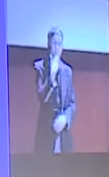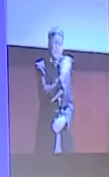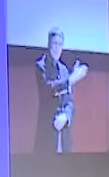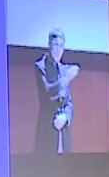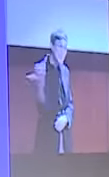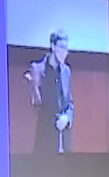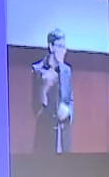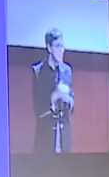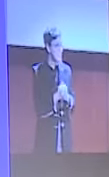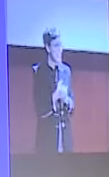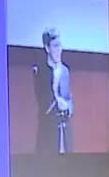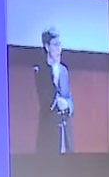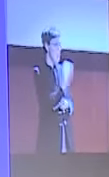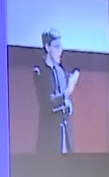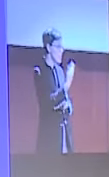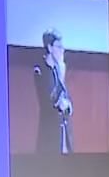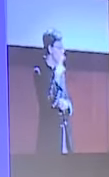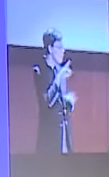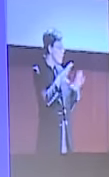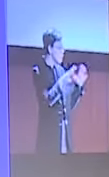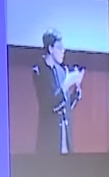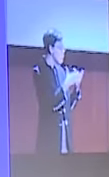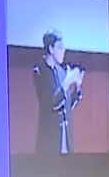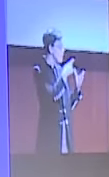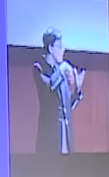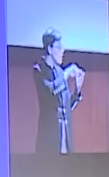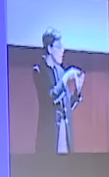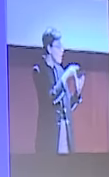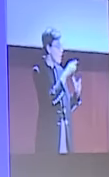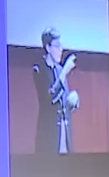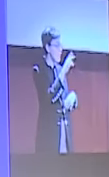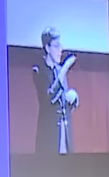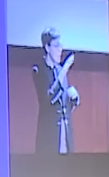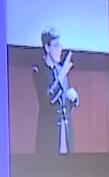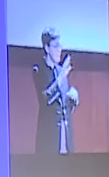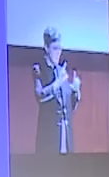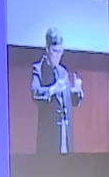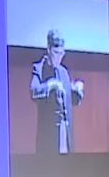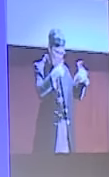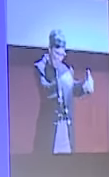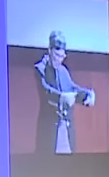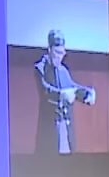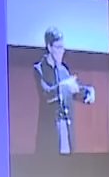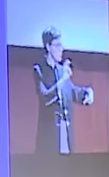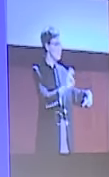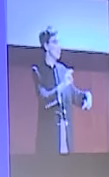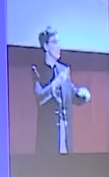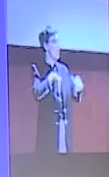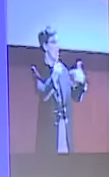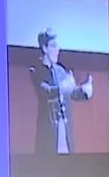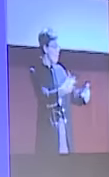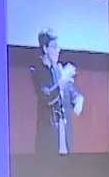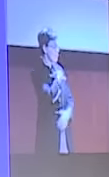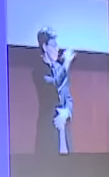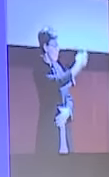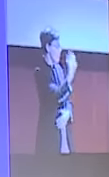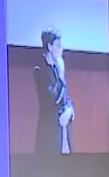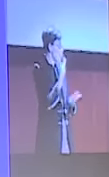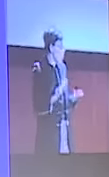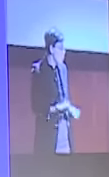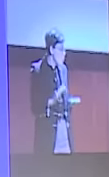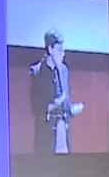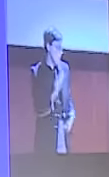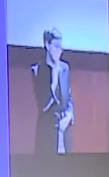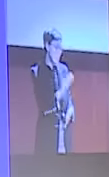Bonjour et merci à l'équipe de la BNF